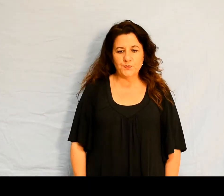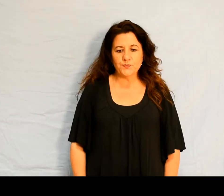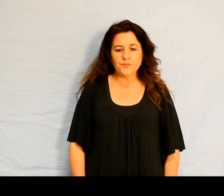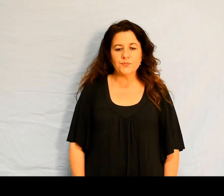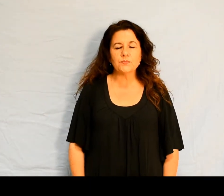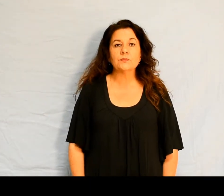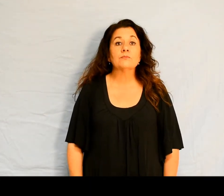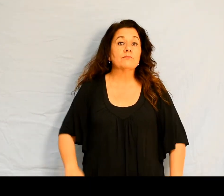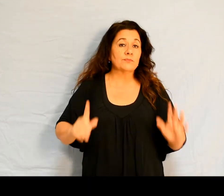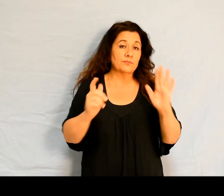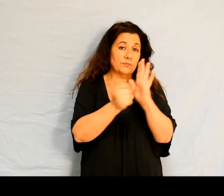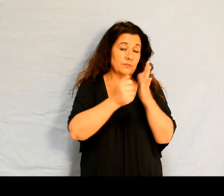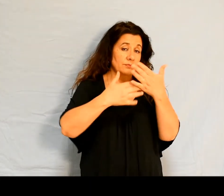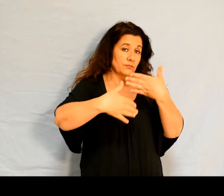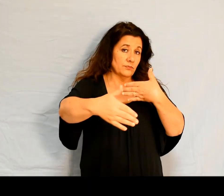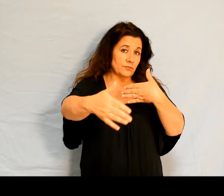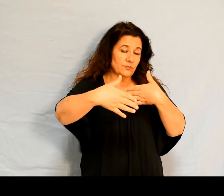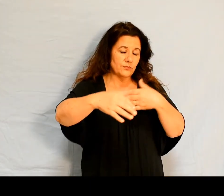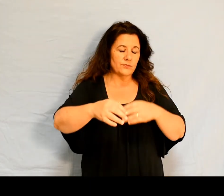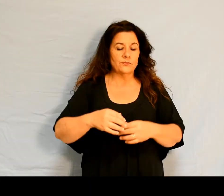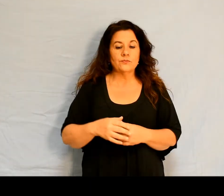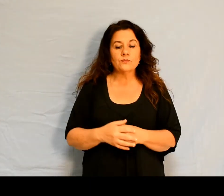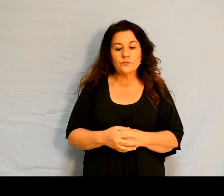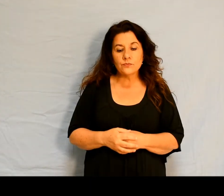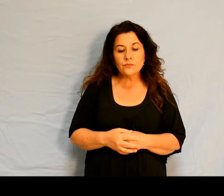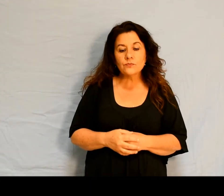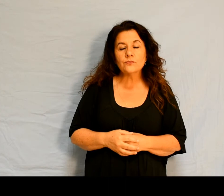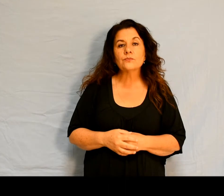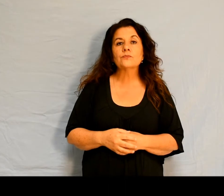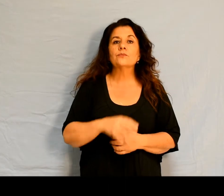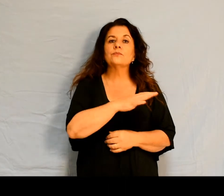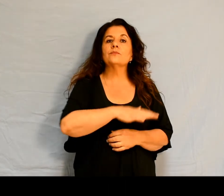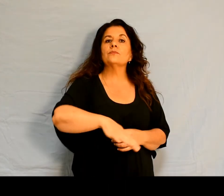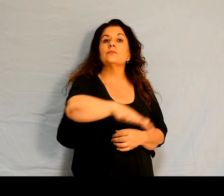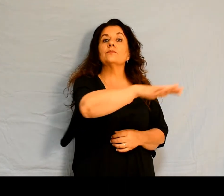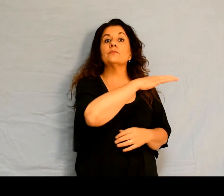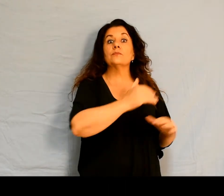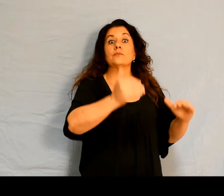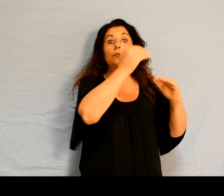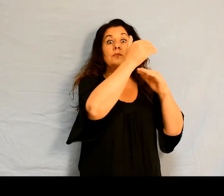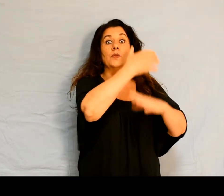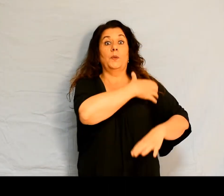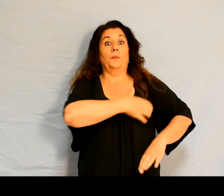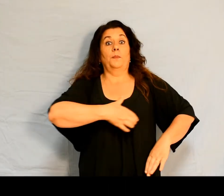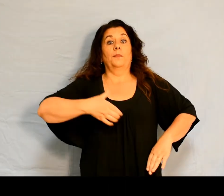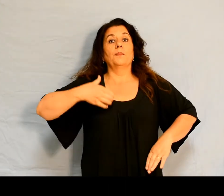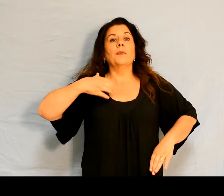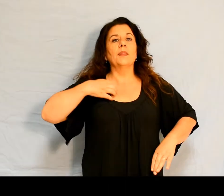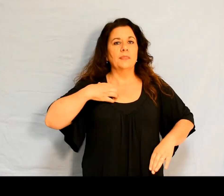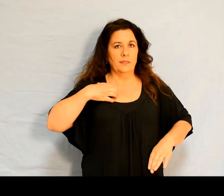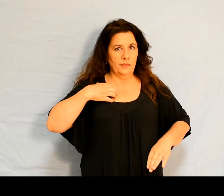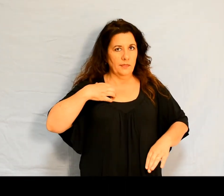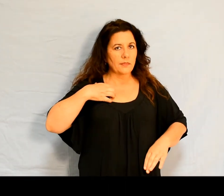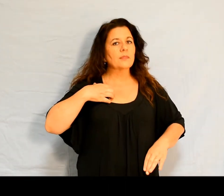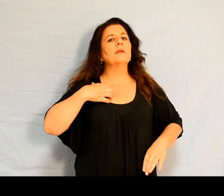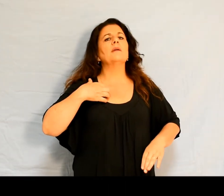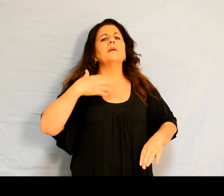En ce temps-là, Jésus disait aux grands prêtres et aux anciens du